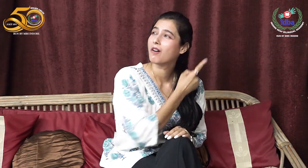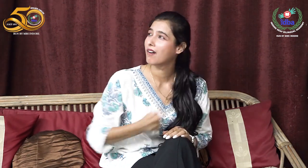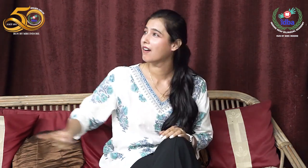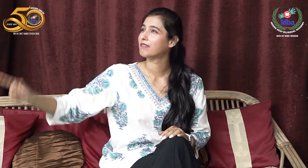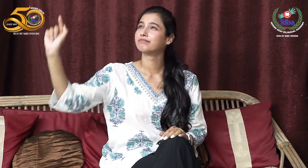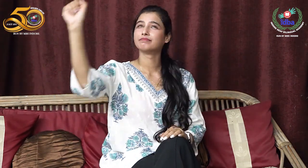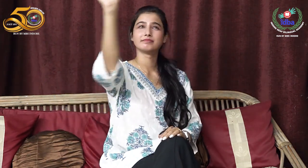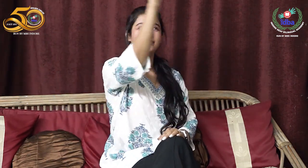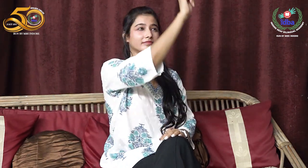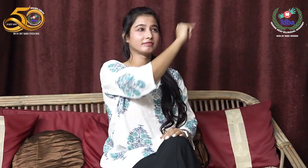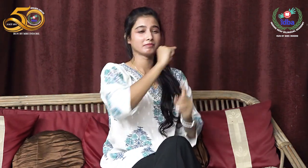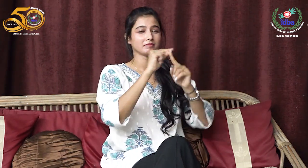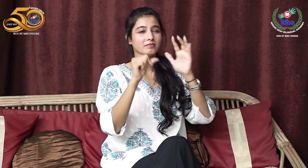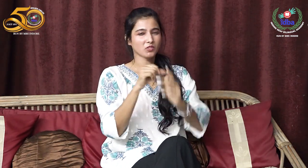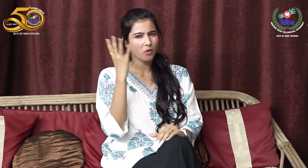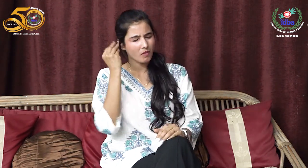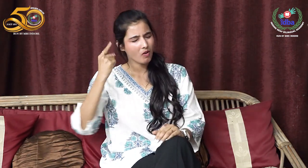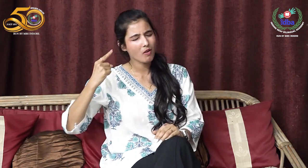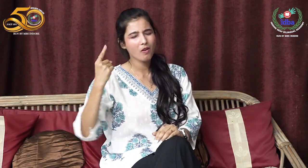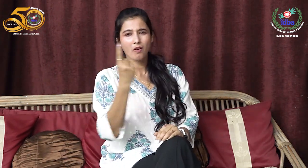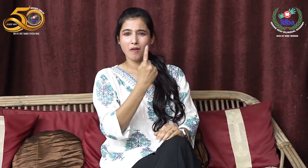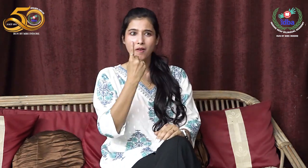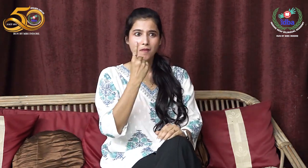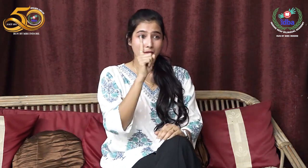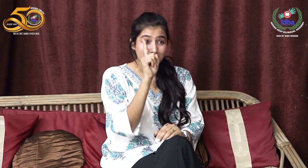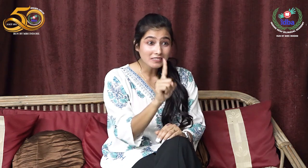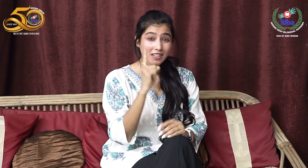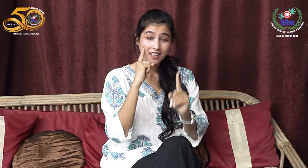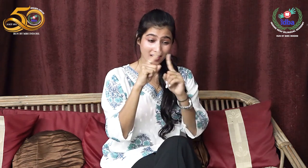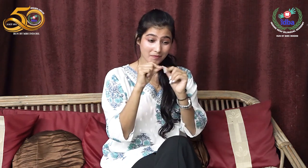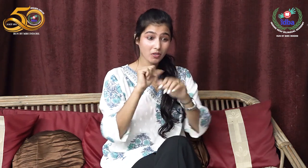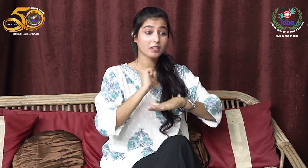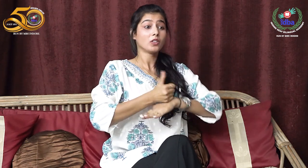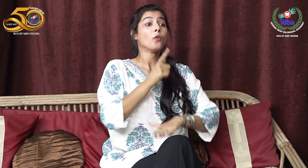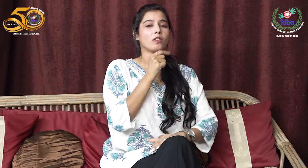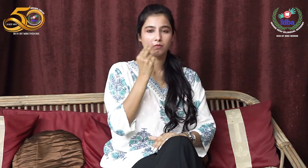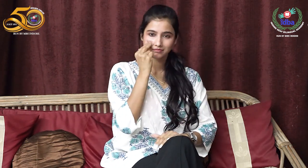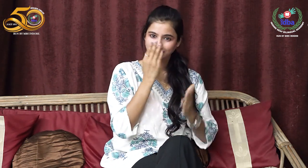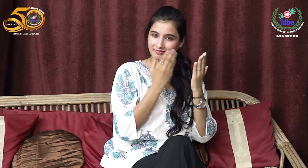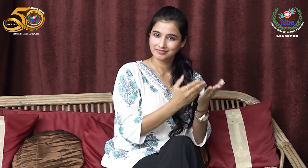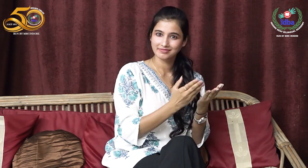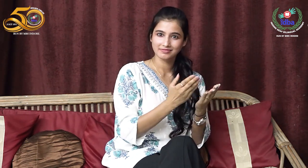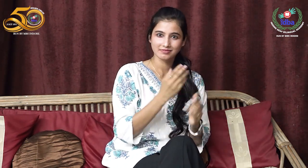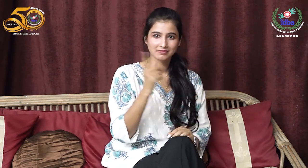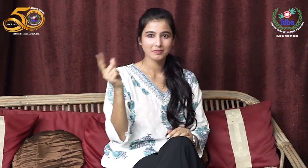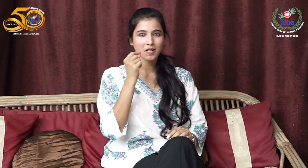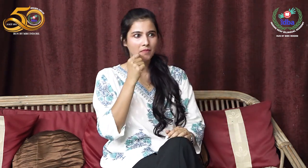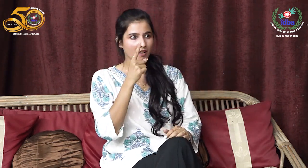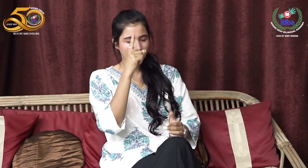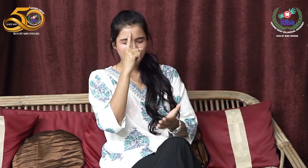हुआ कि इतने सारे स्कूल्स हैं दुनिया में, इंडिया में भी, और उसके सबके प्रिंसिपल हियरिंग है, लेकिन उषा मैम और राजकुमार सर